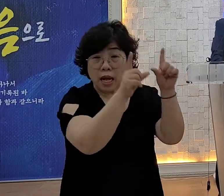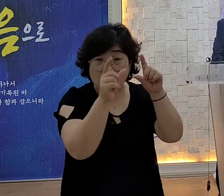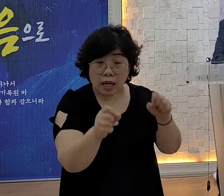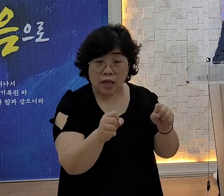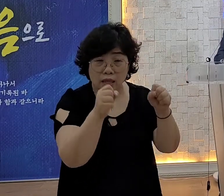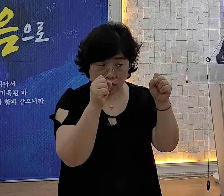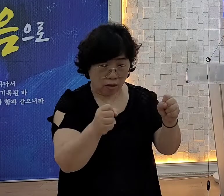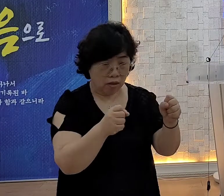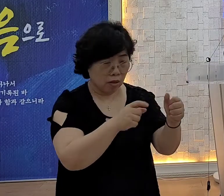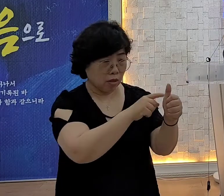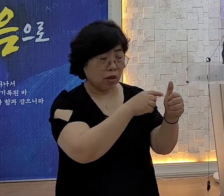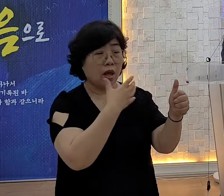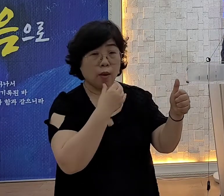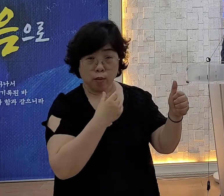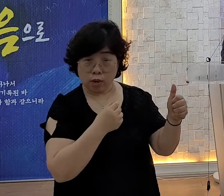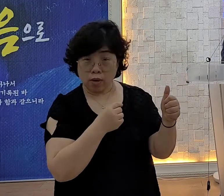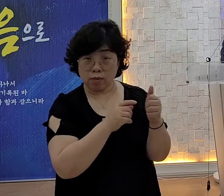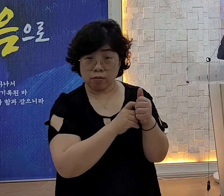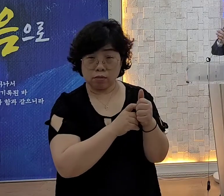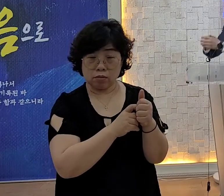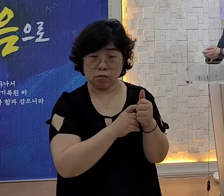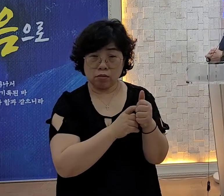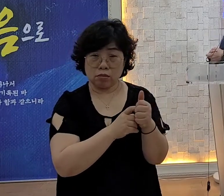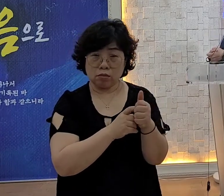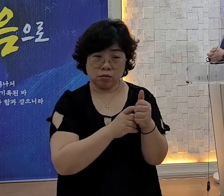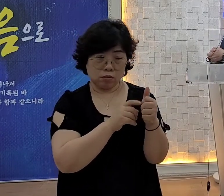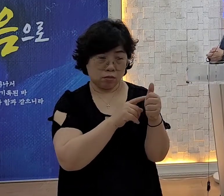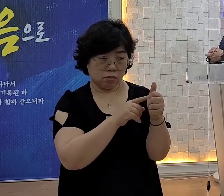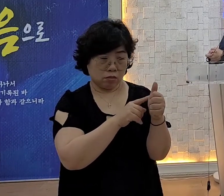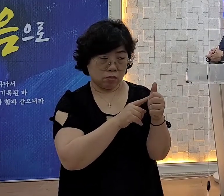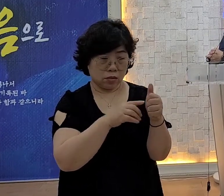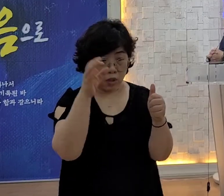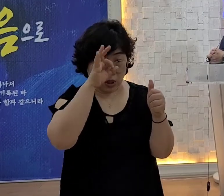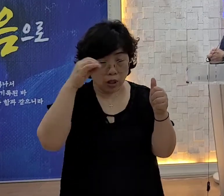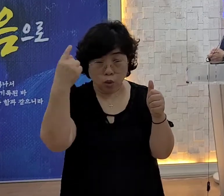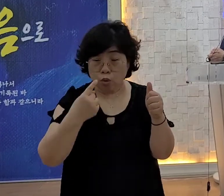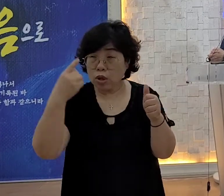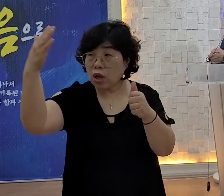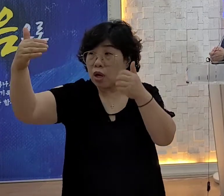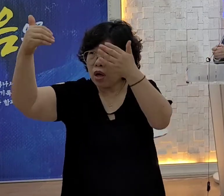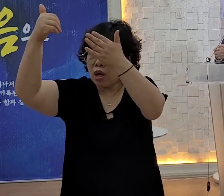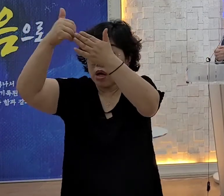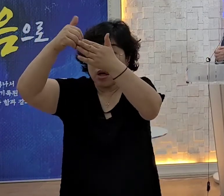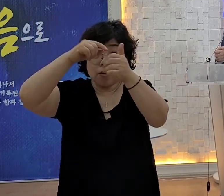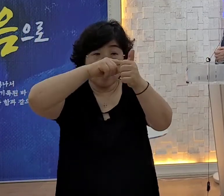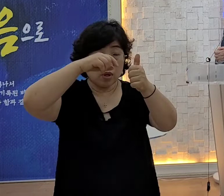아브라함이 하나님께서 어디로 가라고 약속했다? 가나안 땅, 황무지,